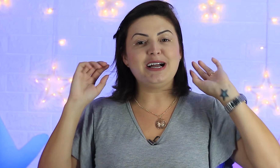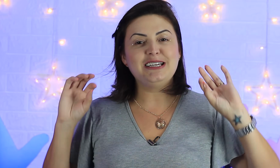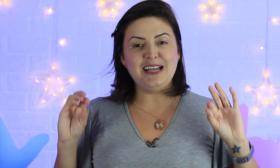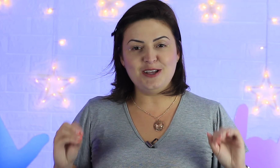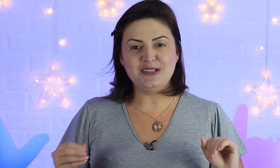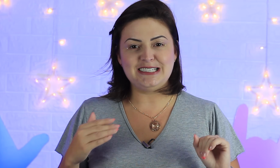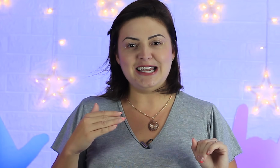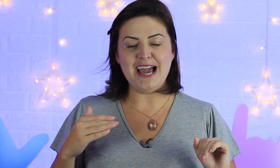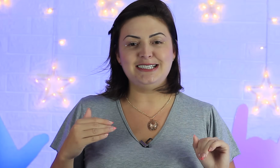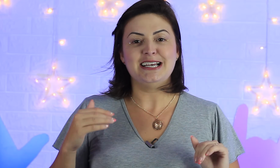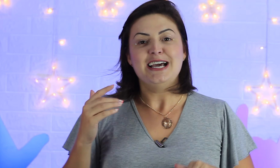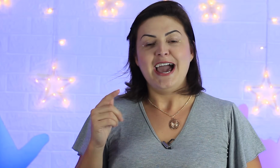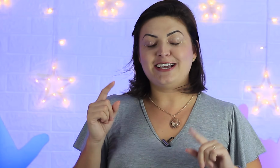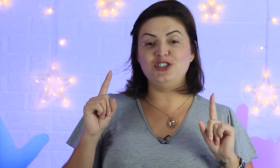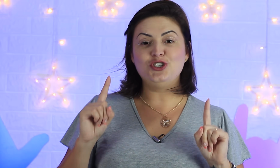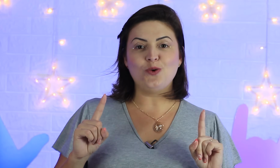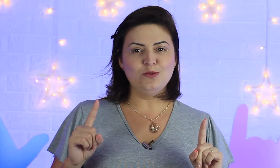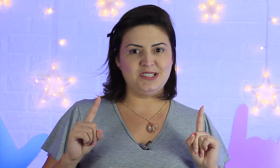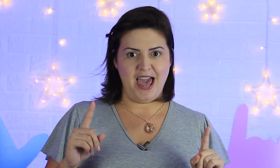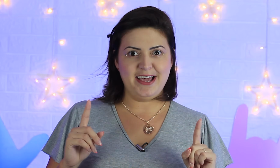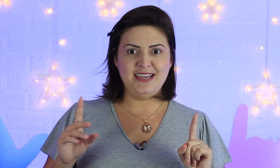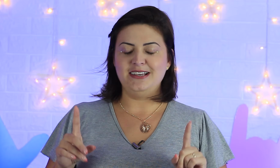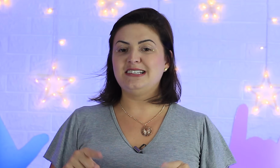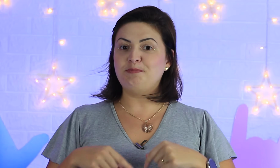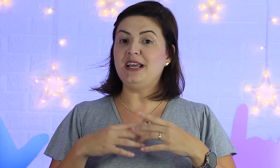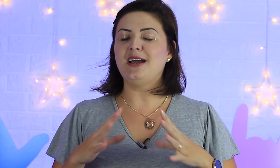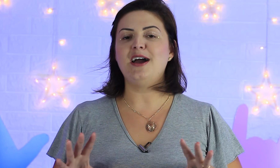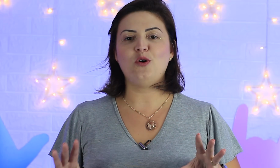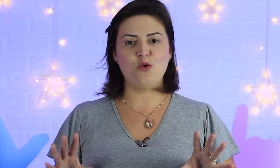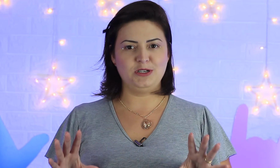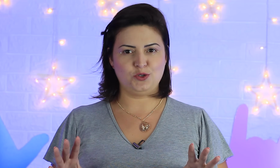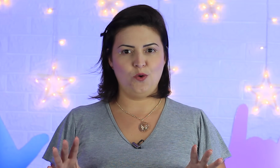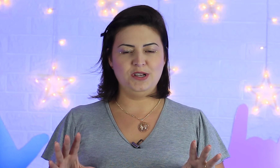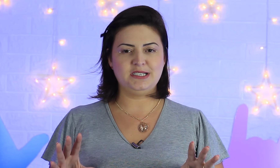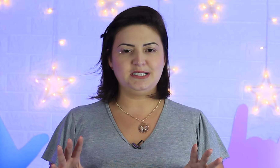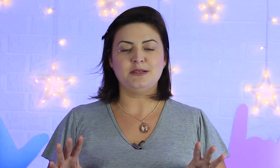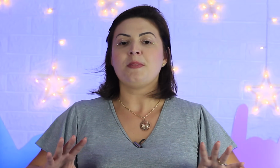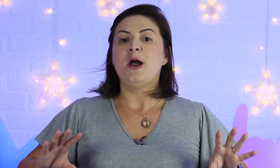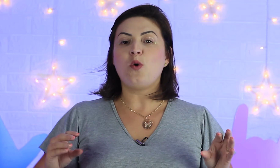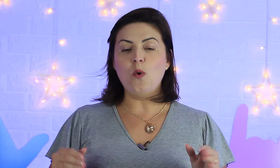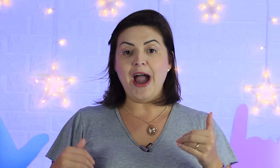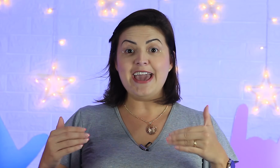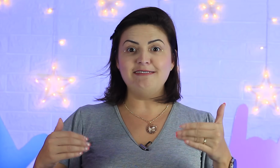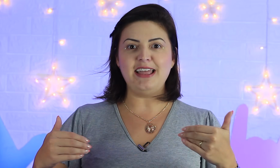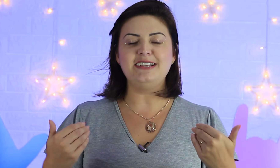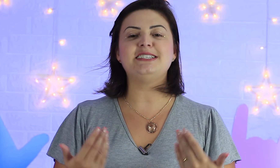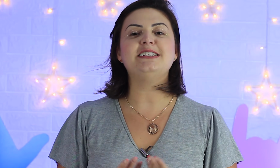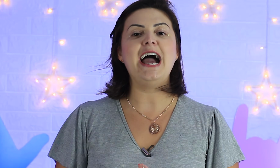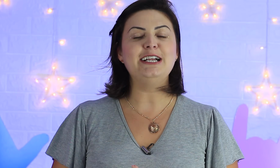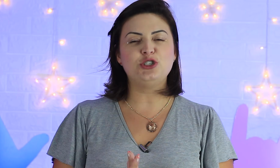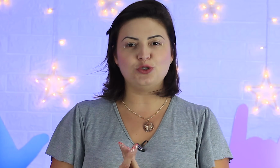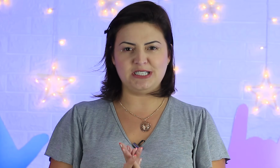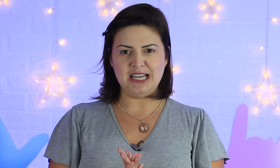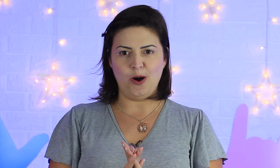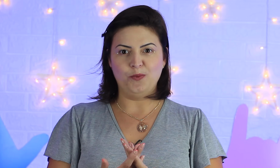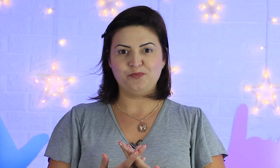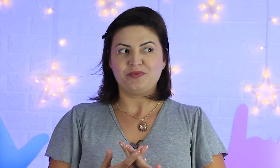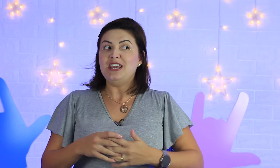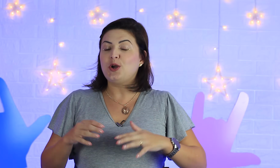bacana da língua de sinais é que a gente consegue explicar algumas coisas com a intensidade do sinal. E